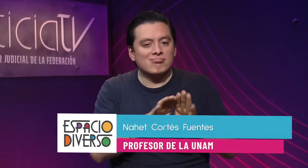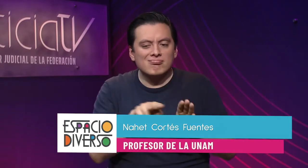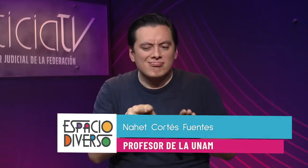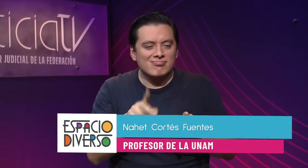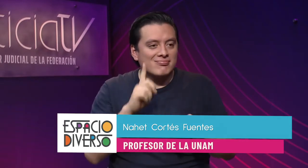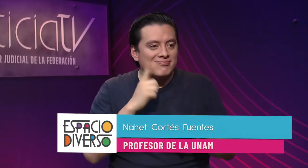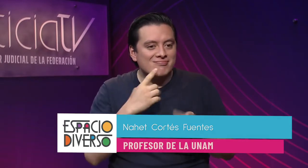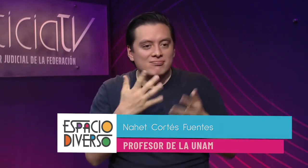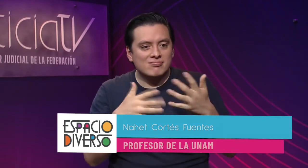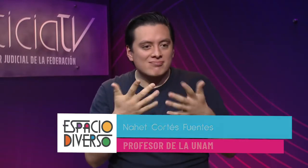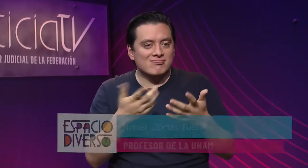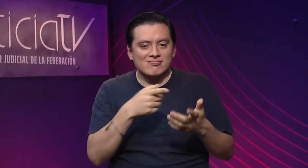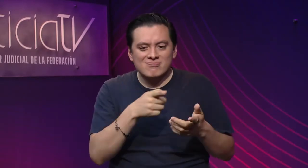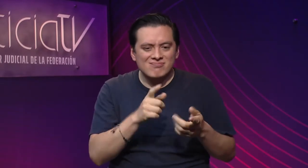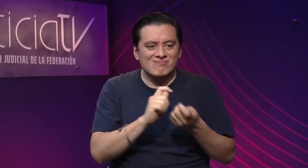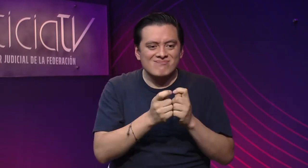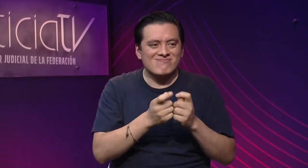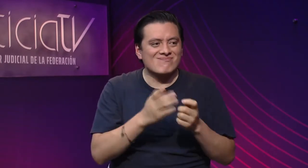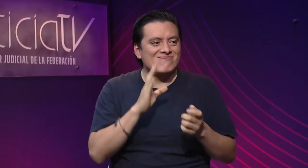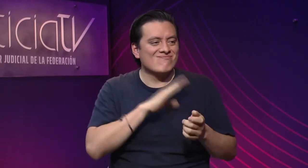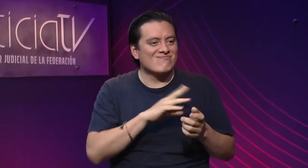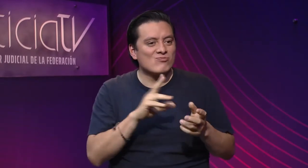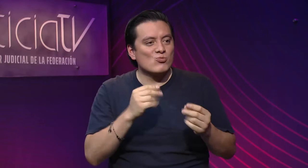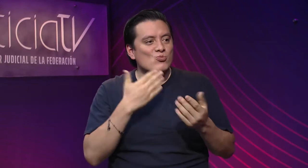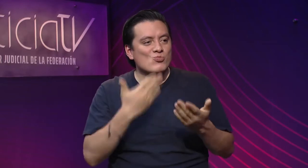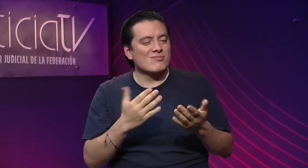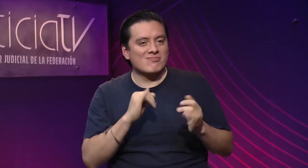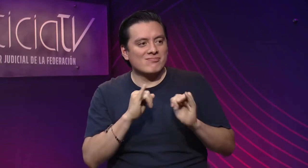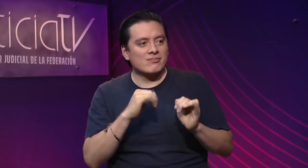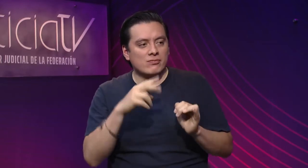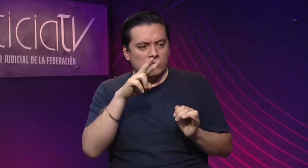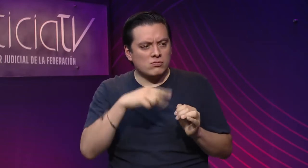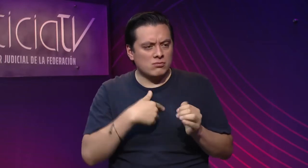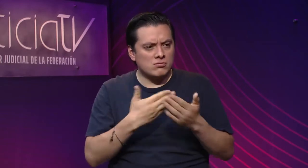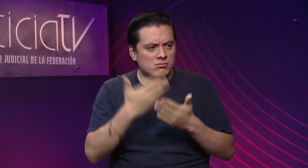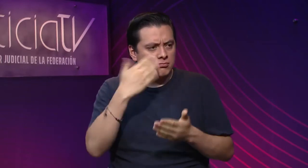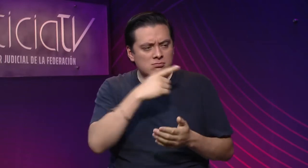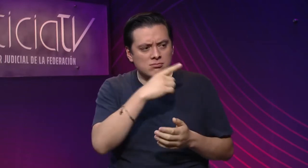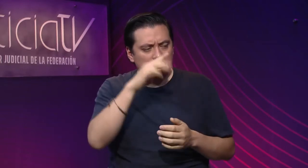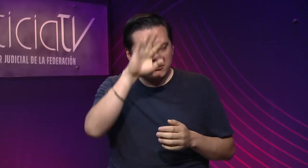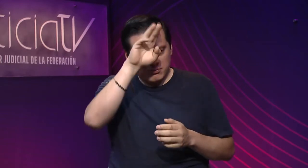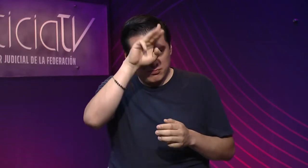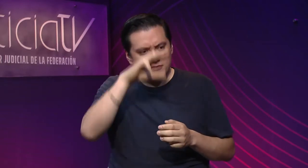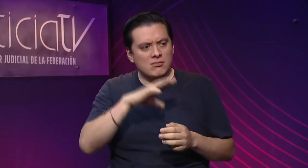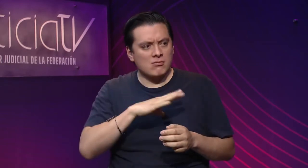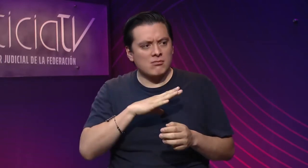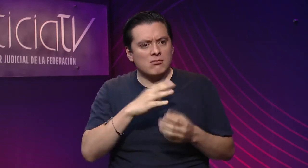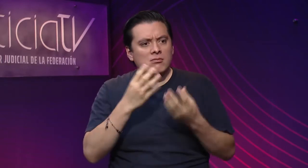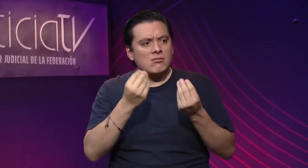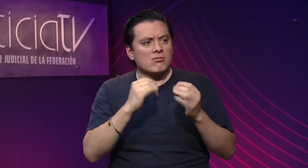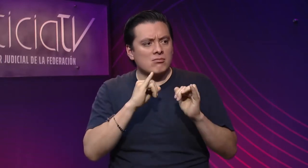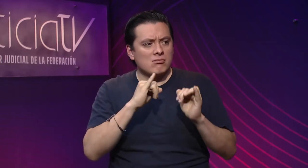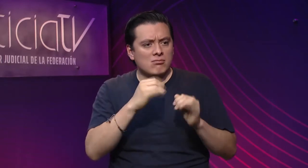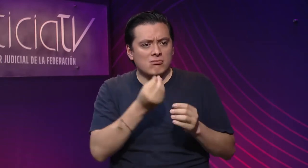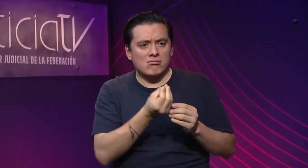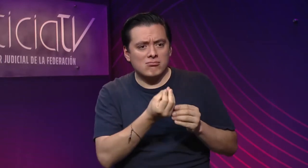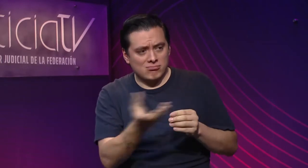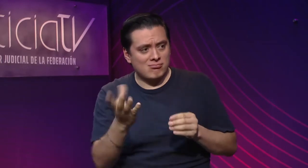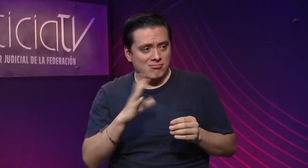ellos tendrían que ser intérpretes profesionales, porque si uno está buscando ser profesional y no cuentas con un intérprete profesional, pues no tienes la manera de acceder. En Monterrey